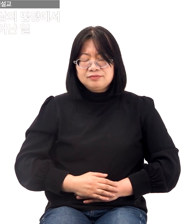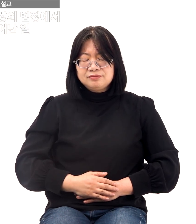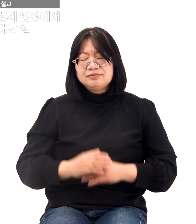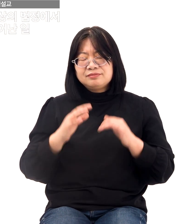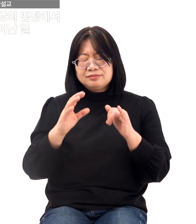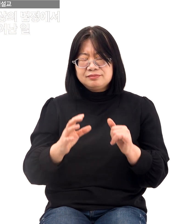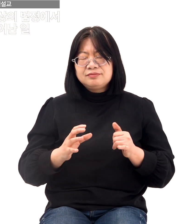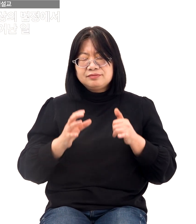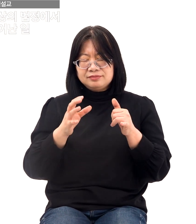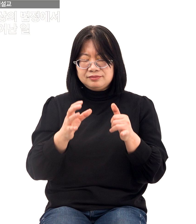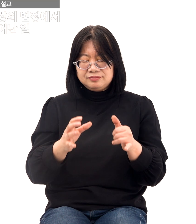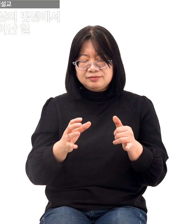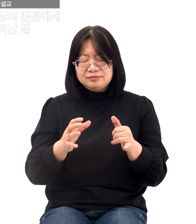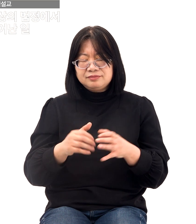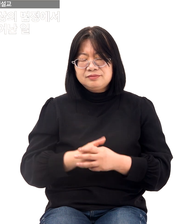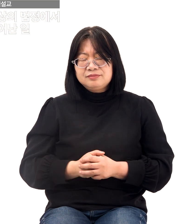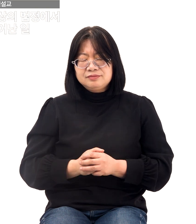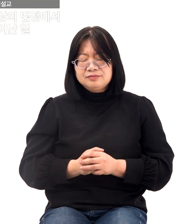세상에